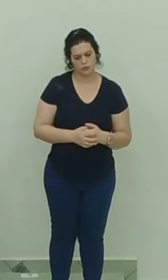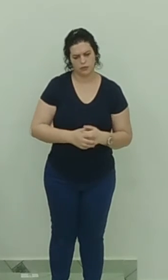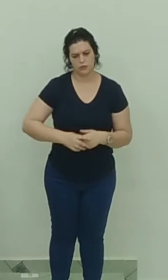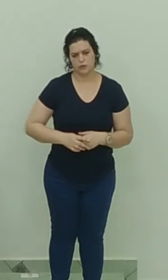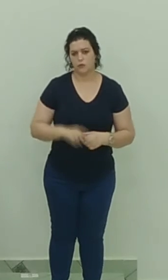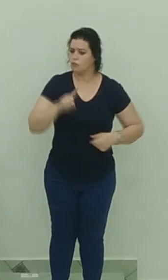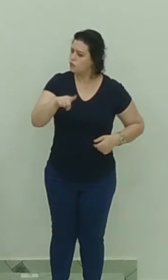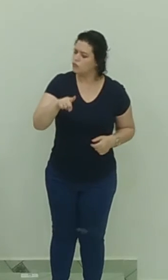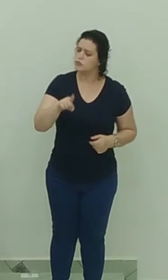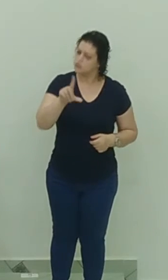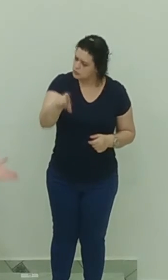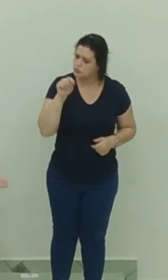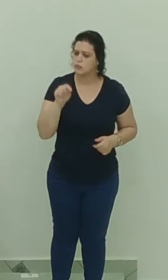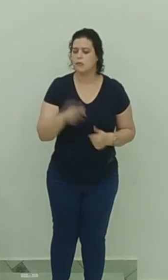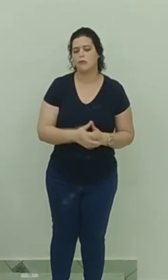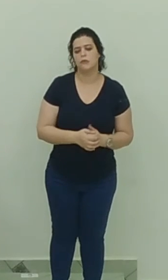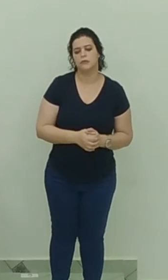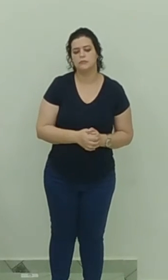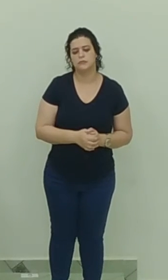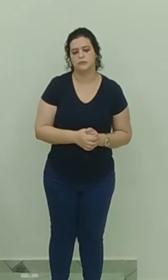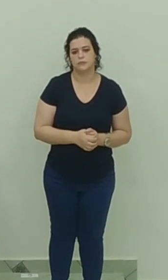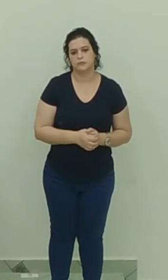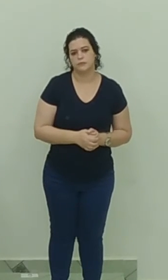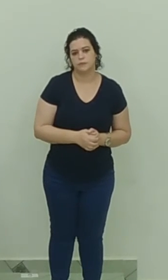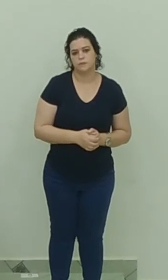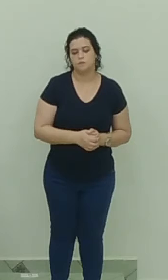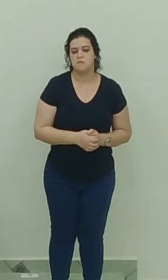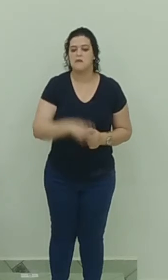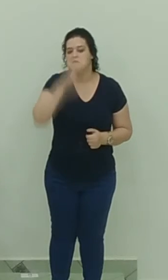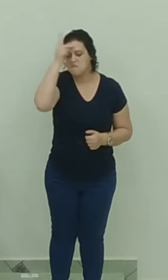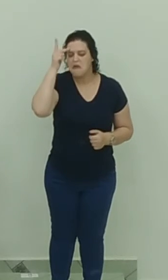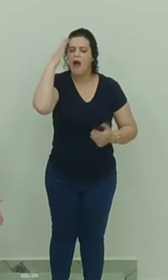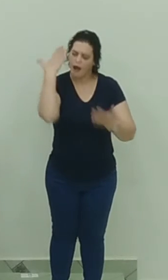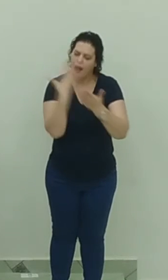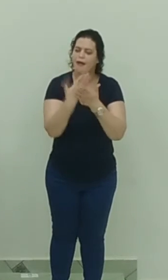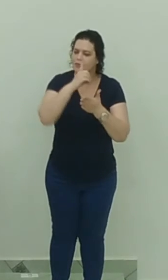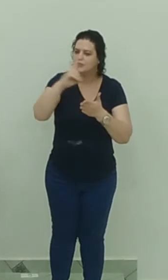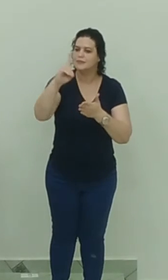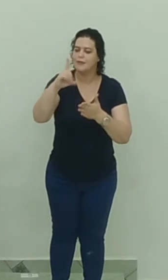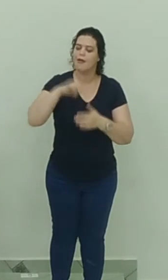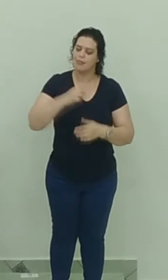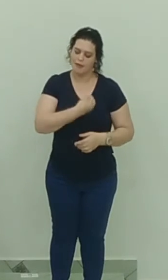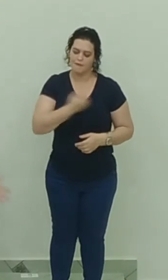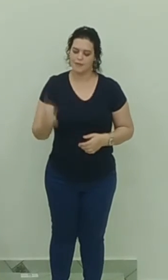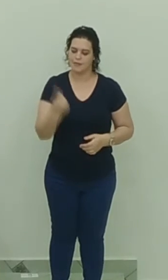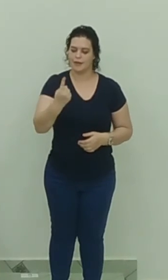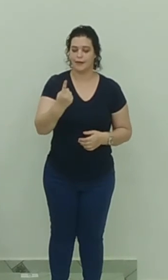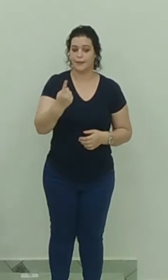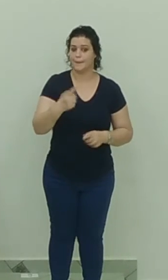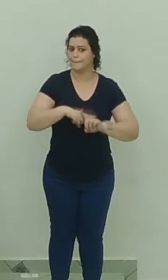Você decide crer ou você não decide crer. Quem crê tem a vida eterna. Mas quem não crê já